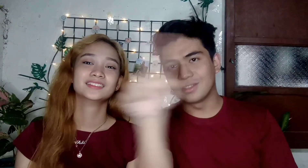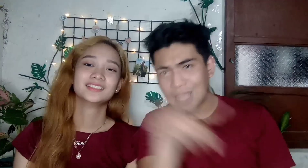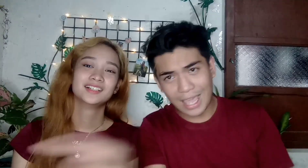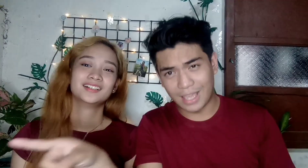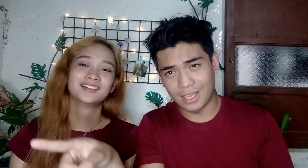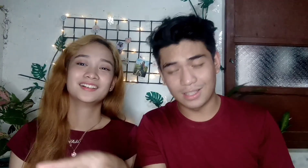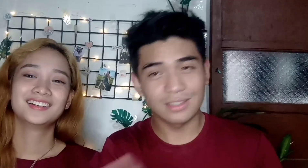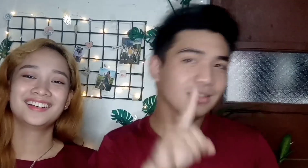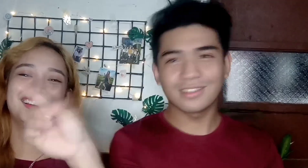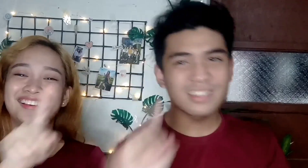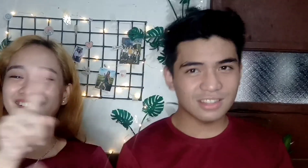Z.